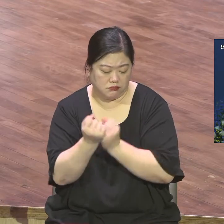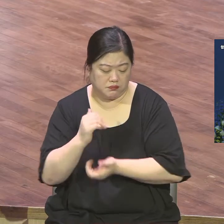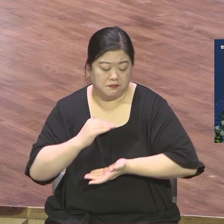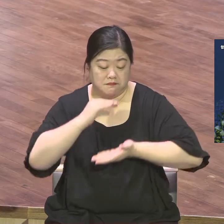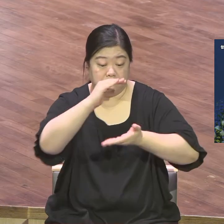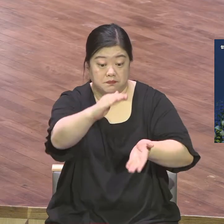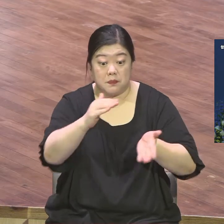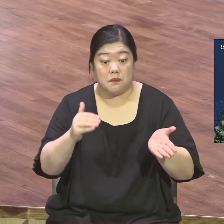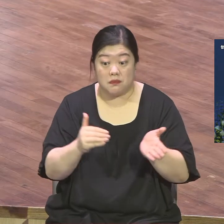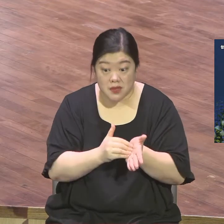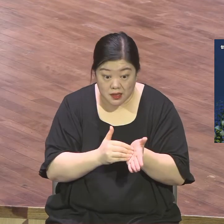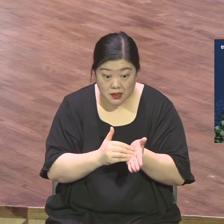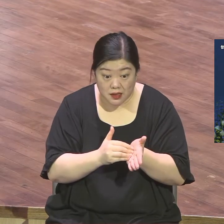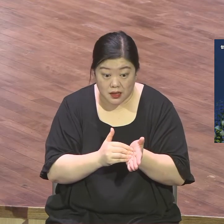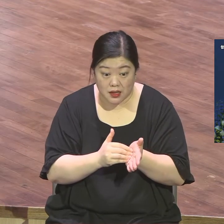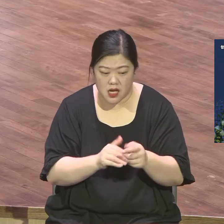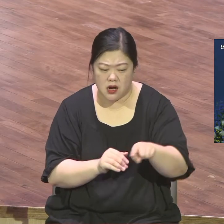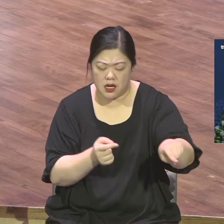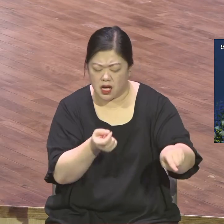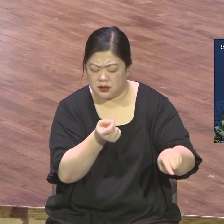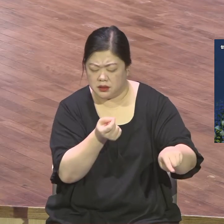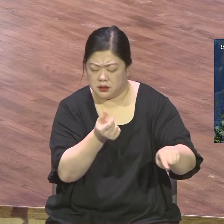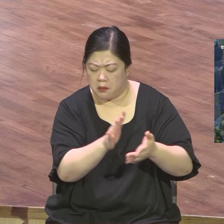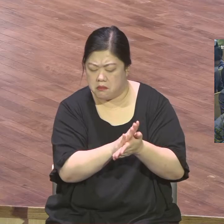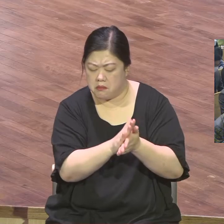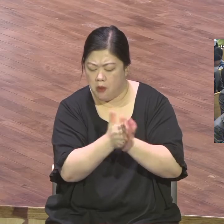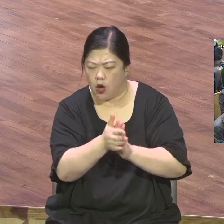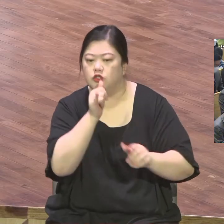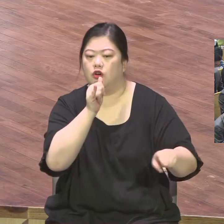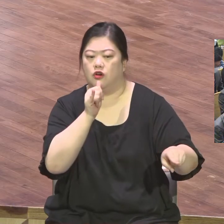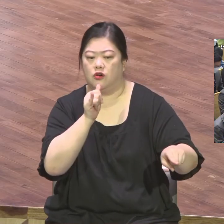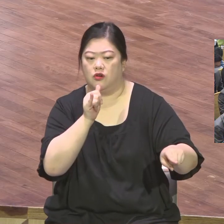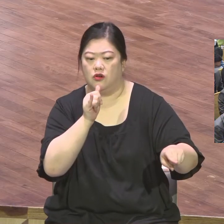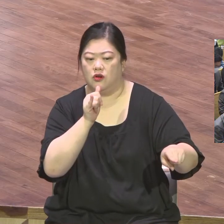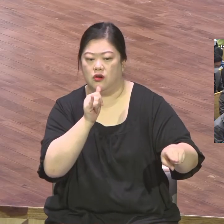반드시 영적 지각변동이 일어나게 되어 있다.